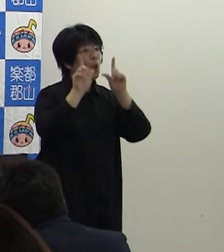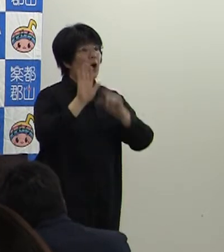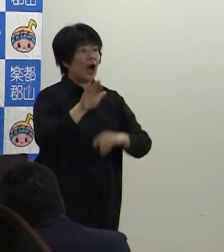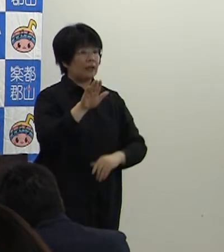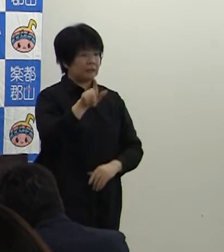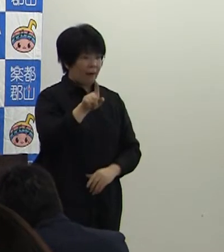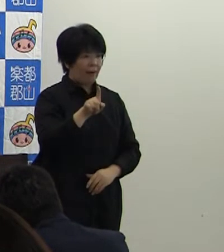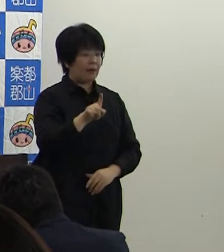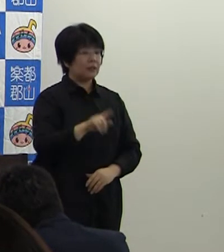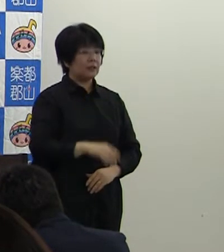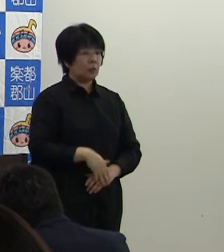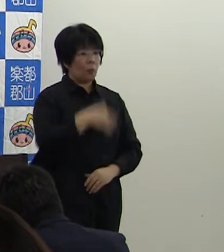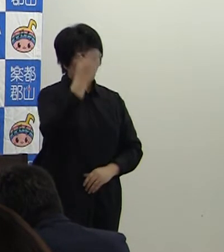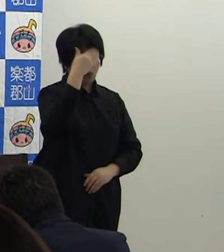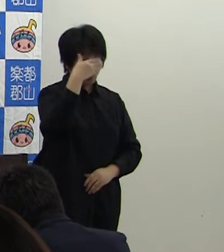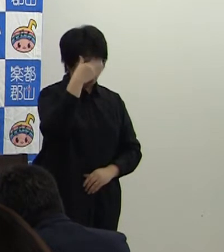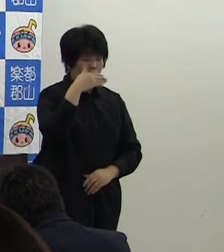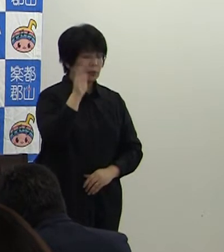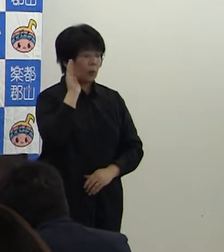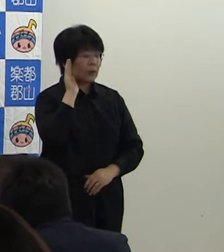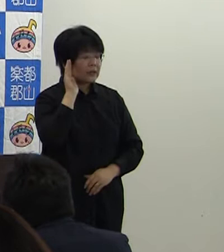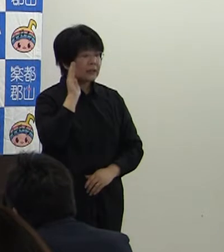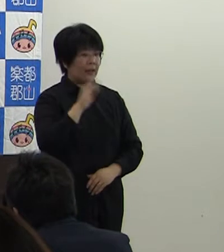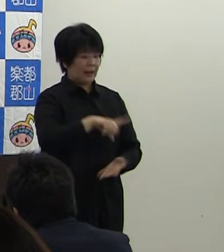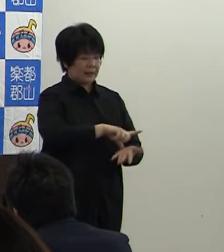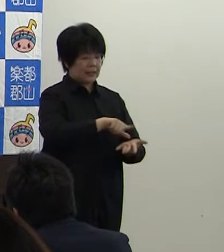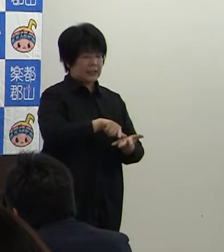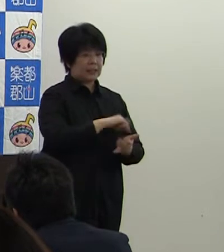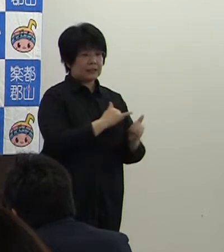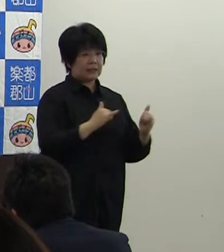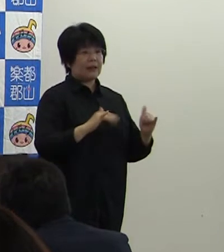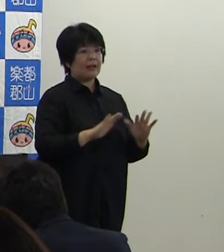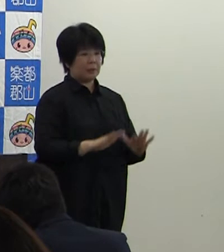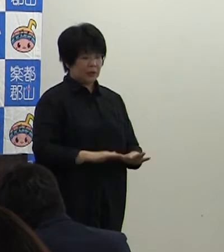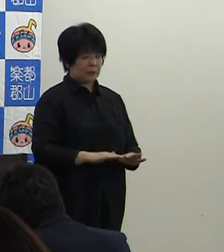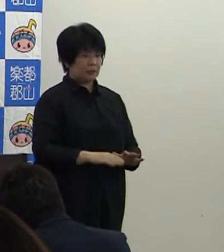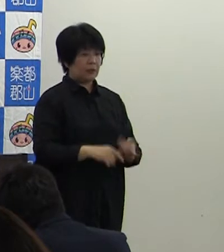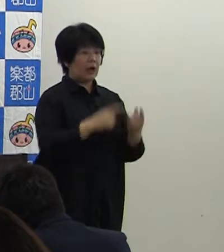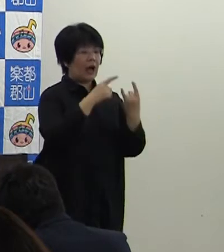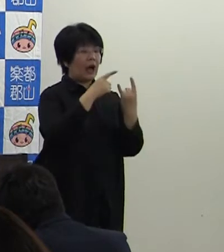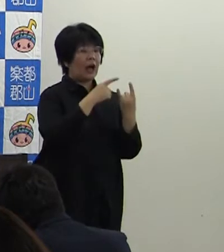で今この IT の世界に限らず